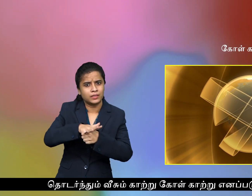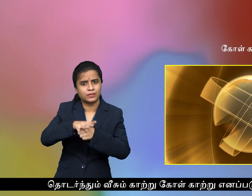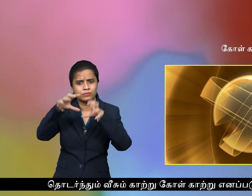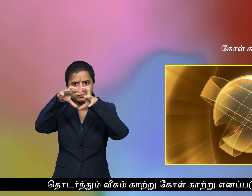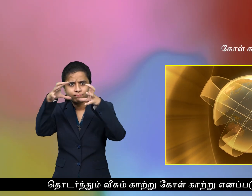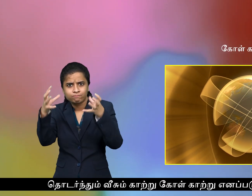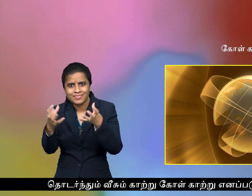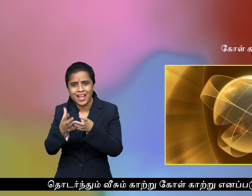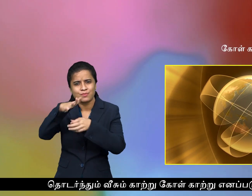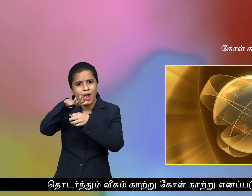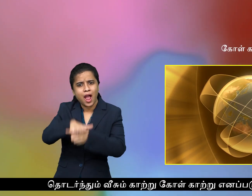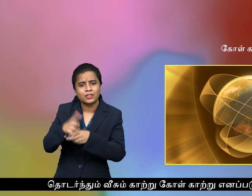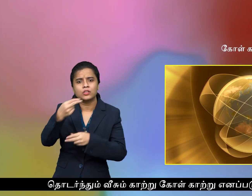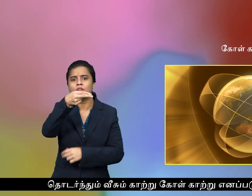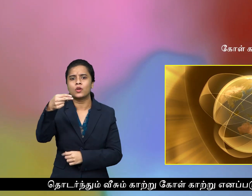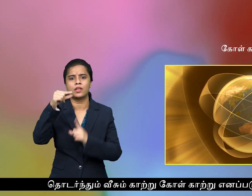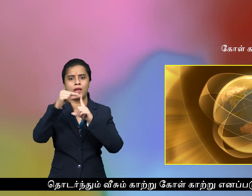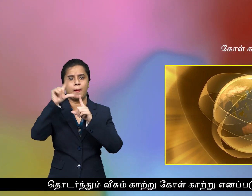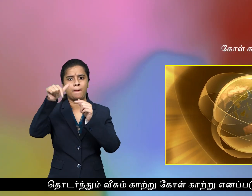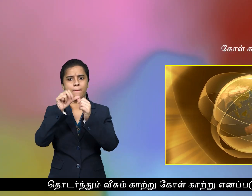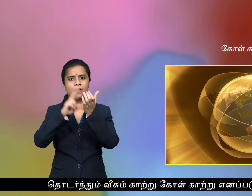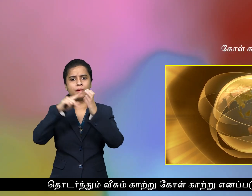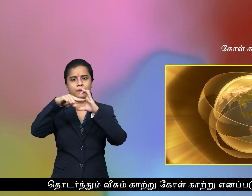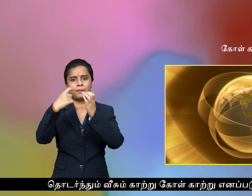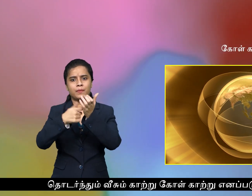தொடர்ந்தும் வீசும் காற்று கோள் காற்று எனப்படும்.